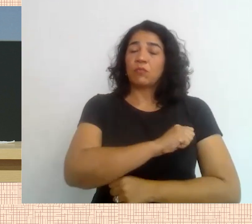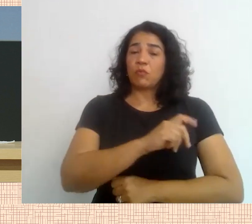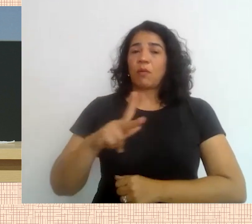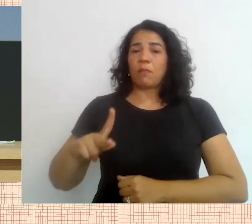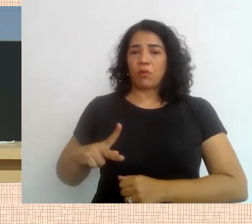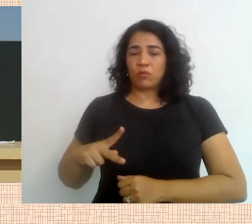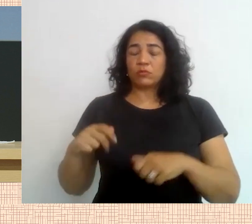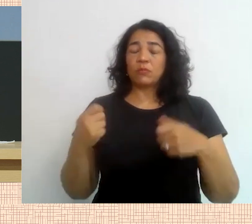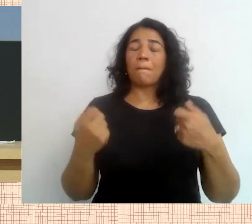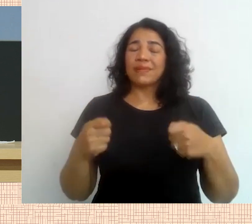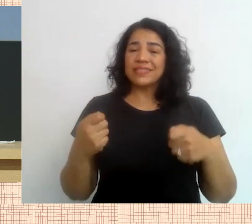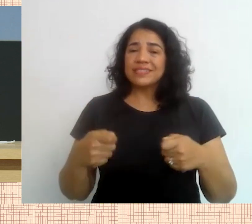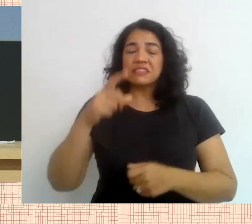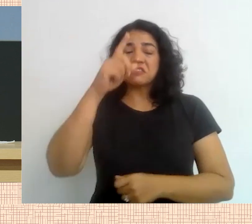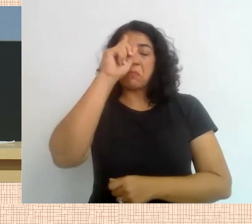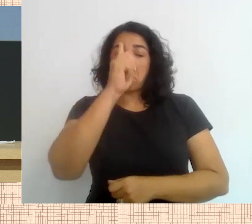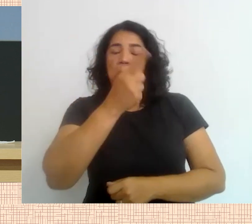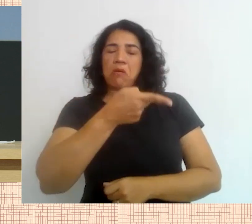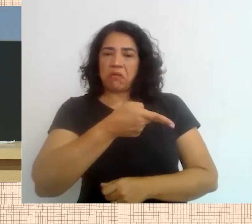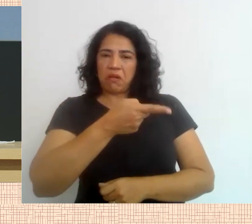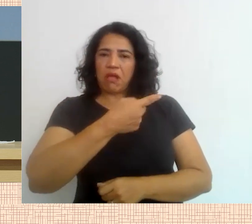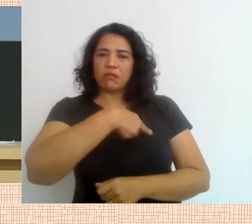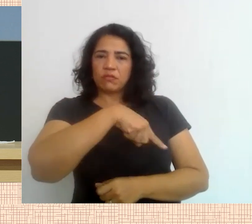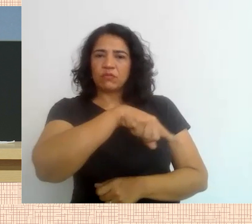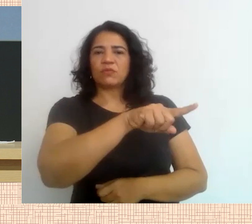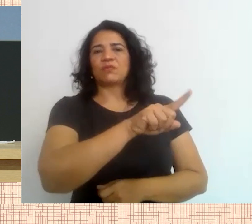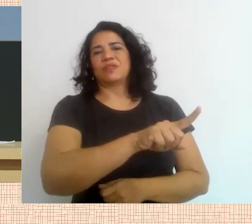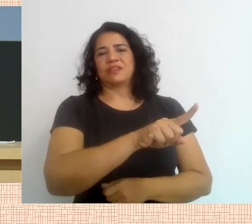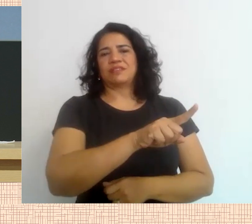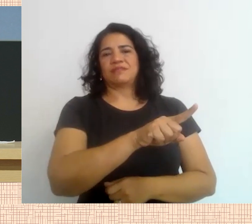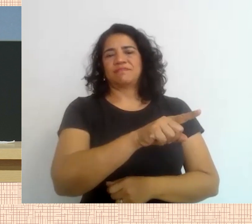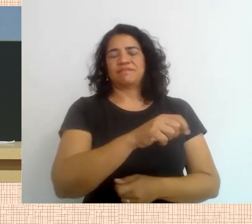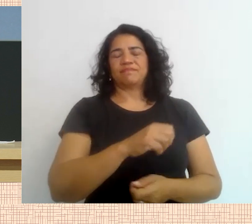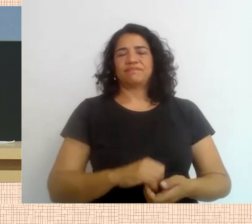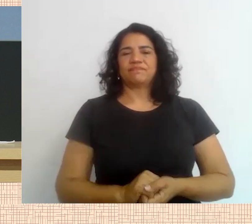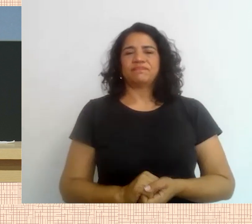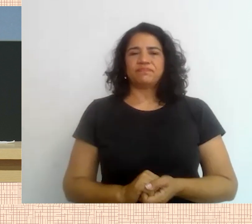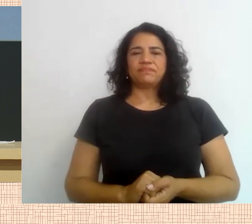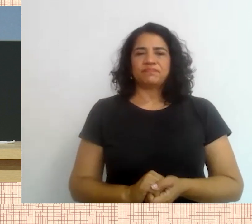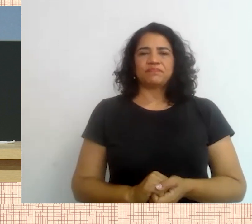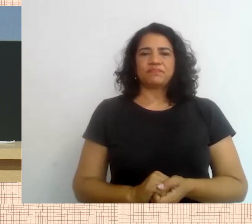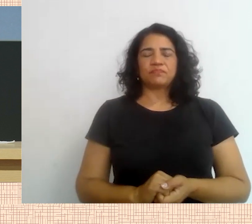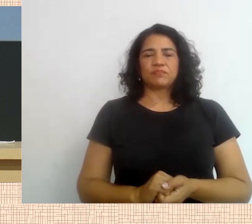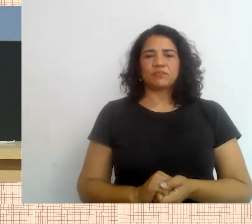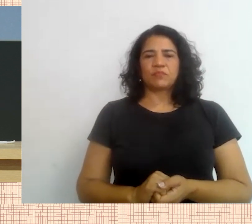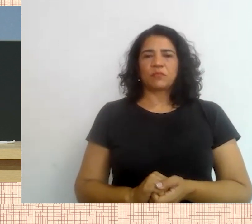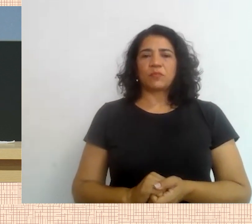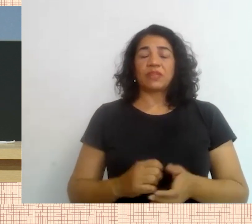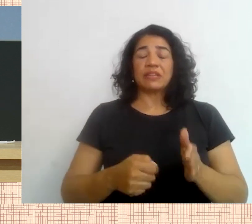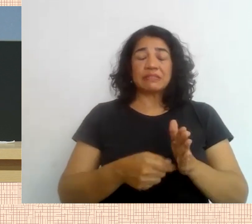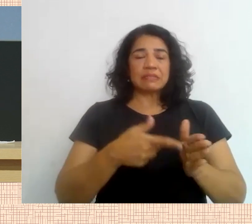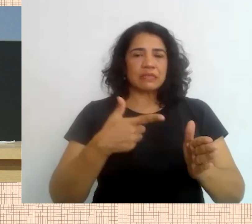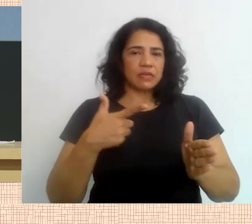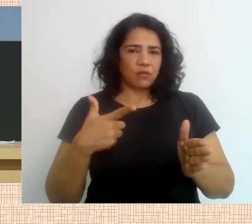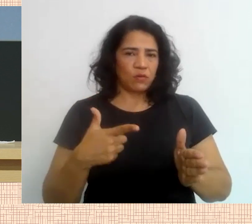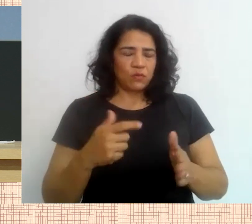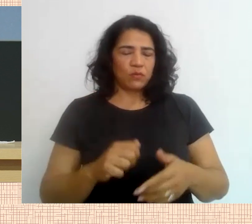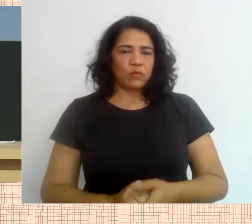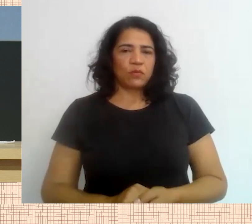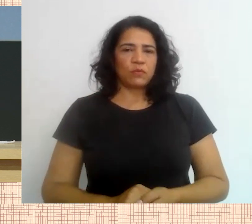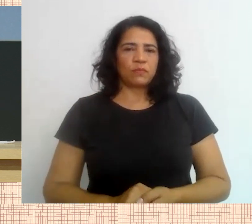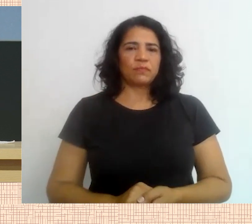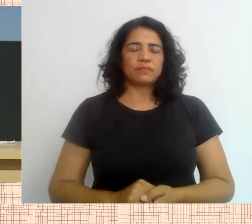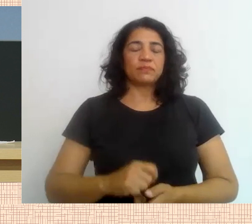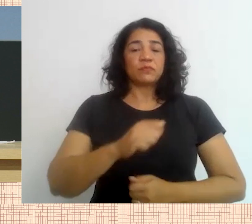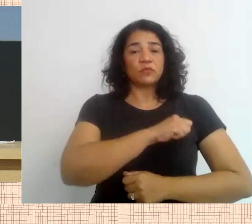alguém, mas ele é enviado por Jesus Cristo, por vontade de Deus. É Deus